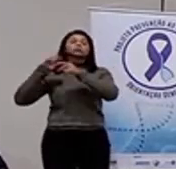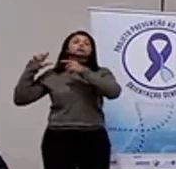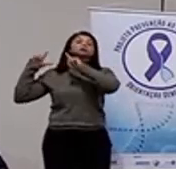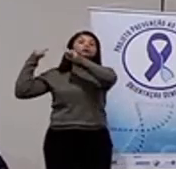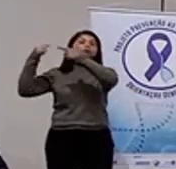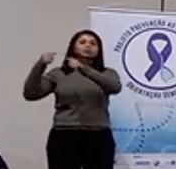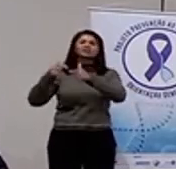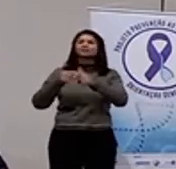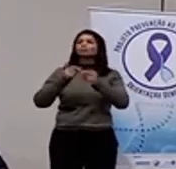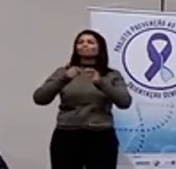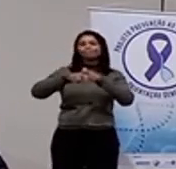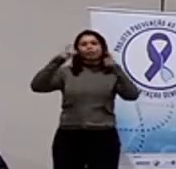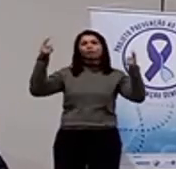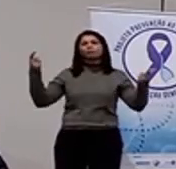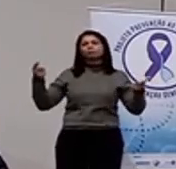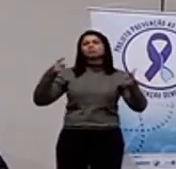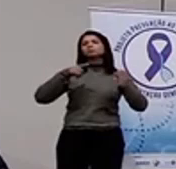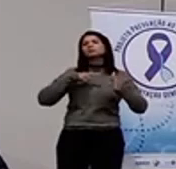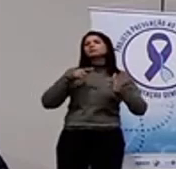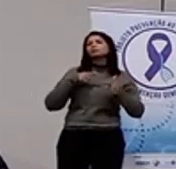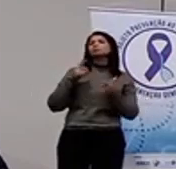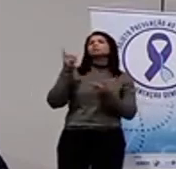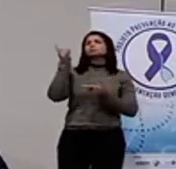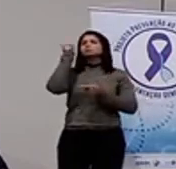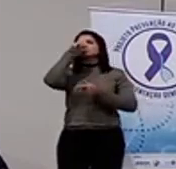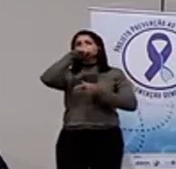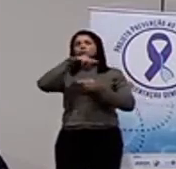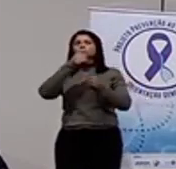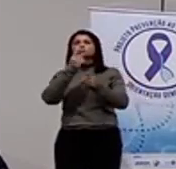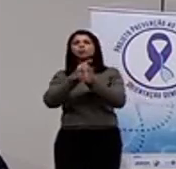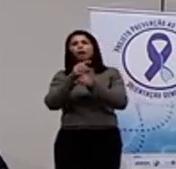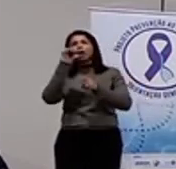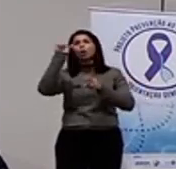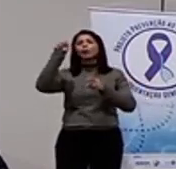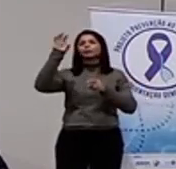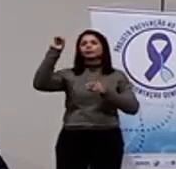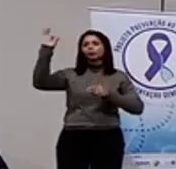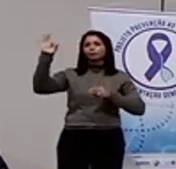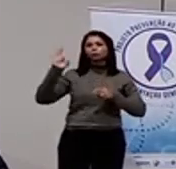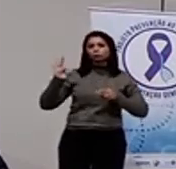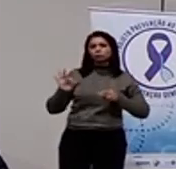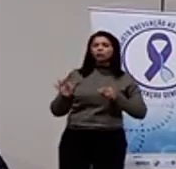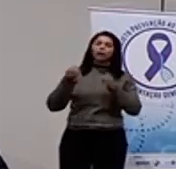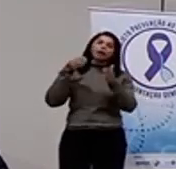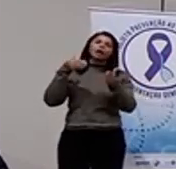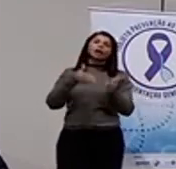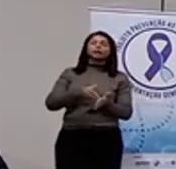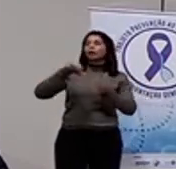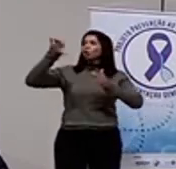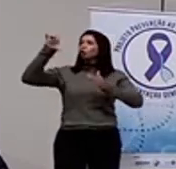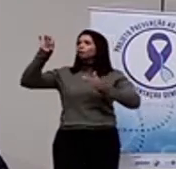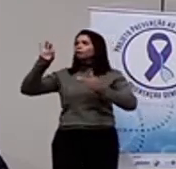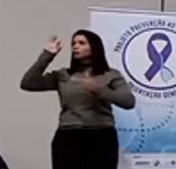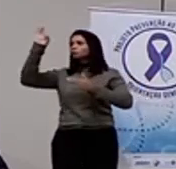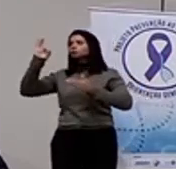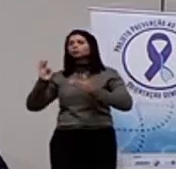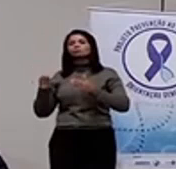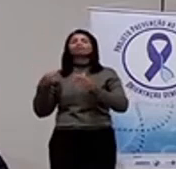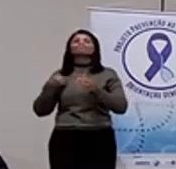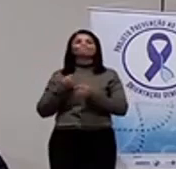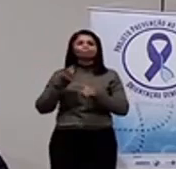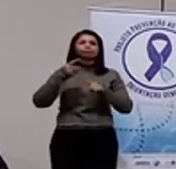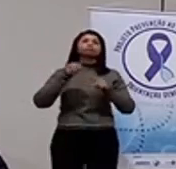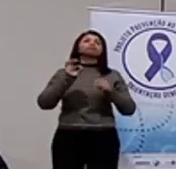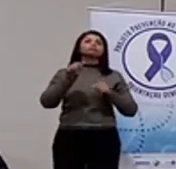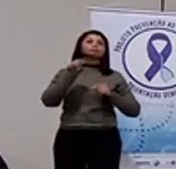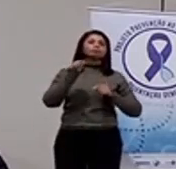gente pode colocar aqui pelo menos 85% até 90% das doenças raras são doenças genéticas,